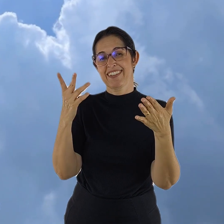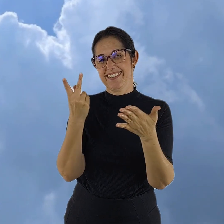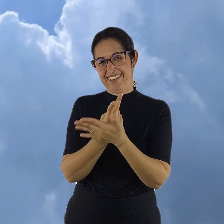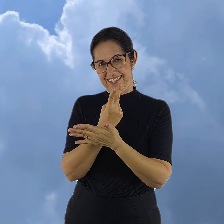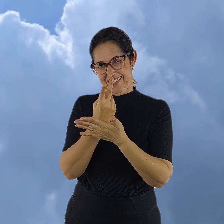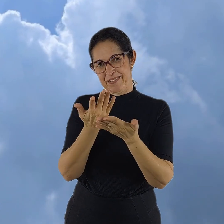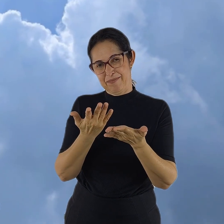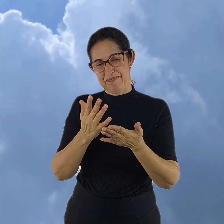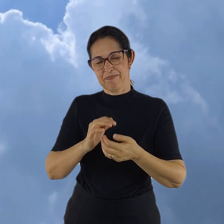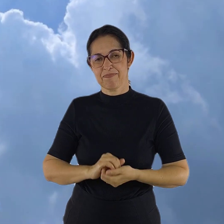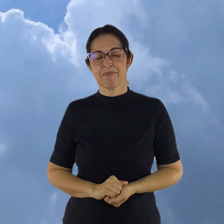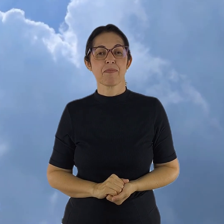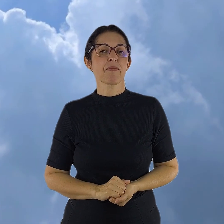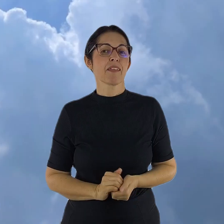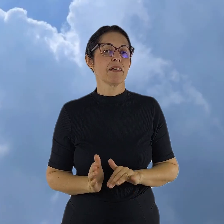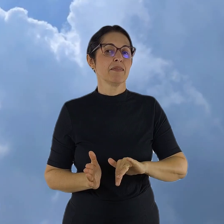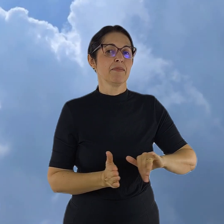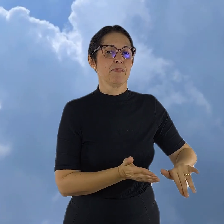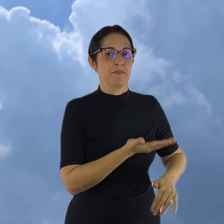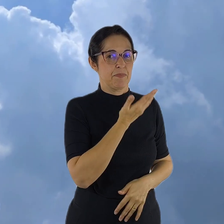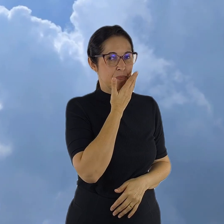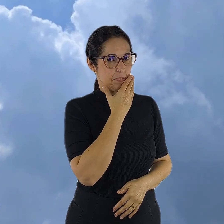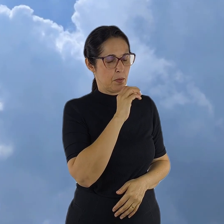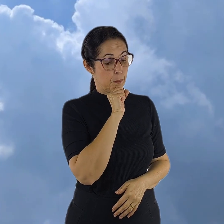Aí o homem deu uma resposta maravilhosa.